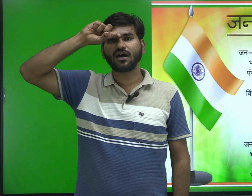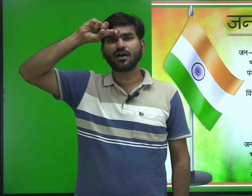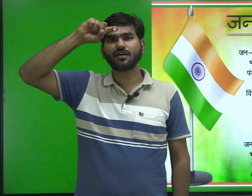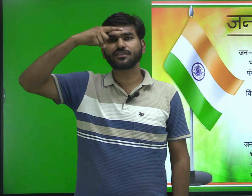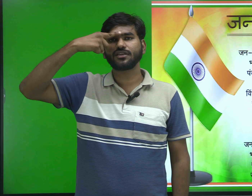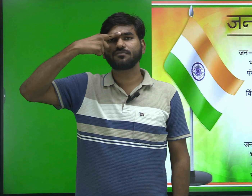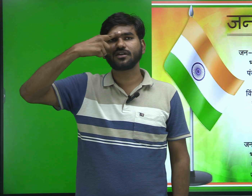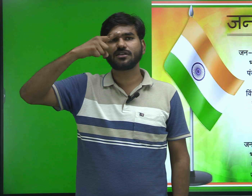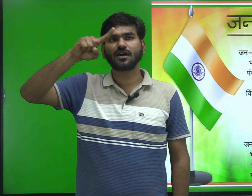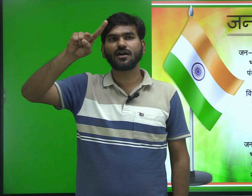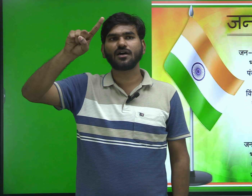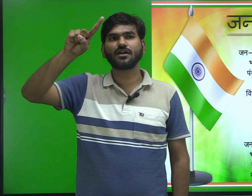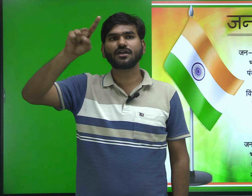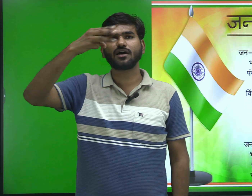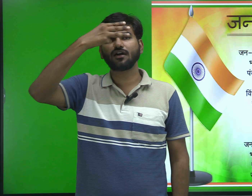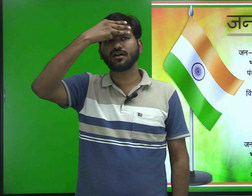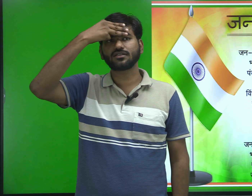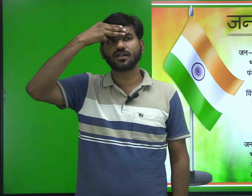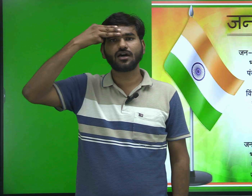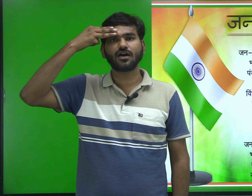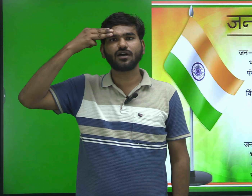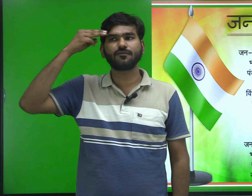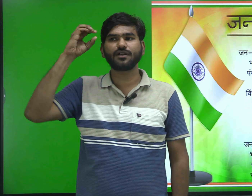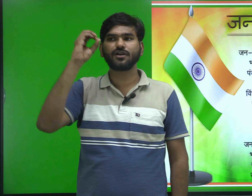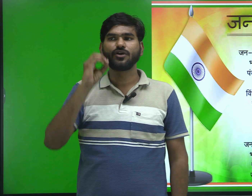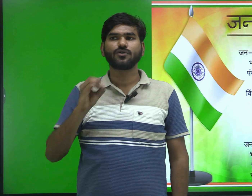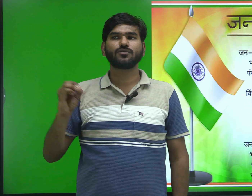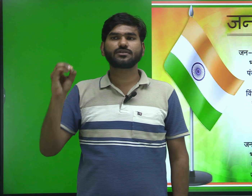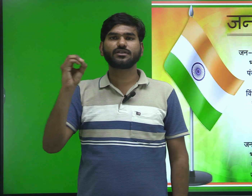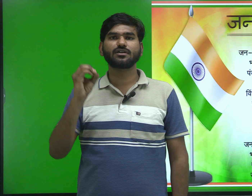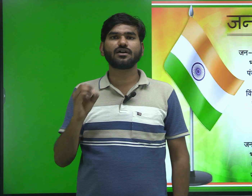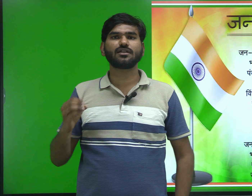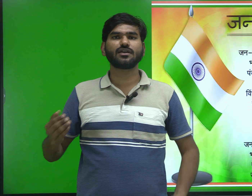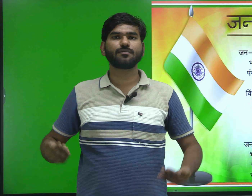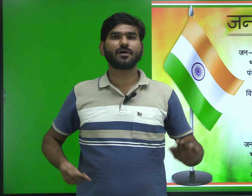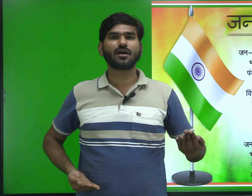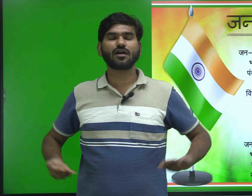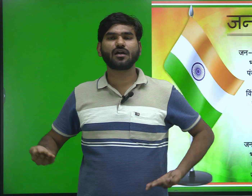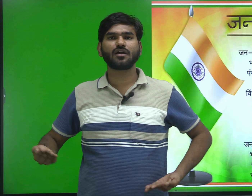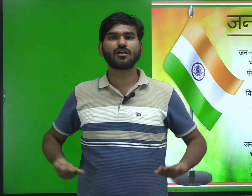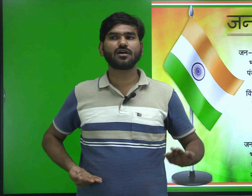गुजरात मराठा द्राविड उत्कल बंग,